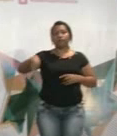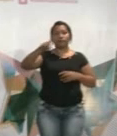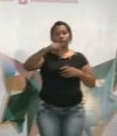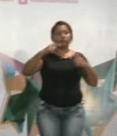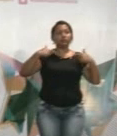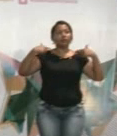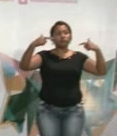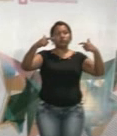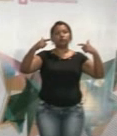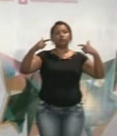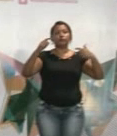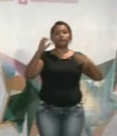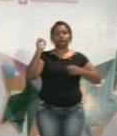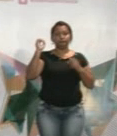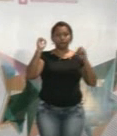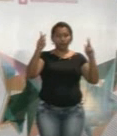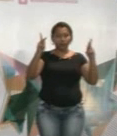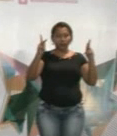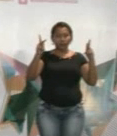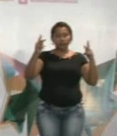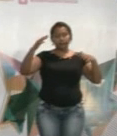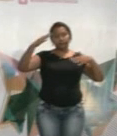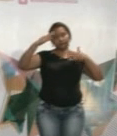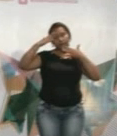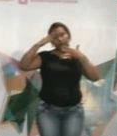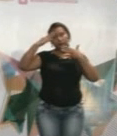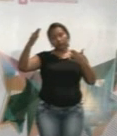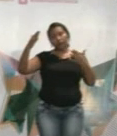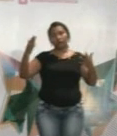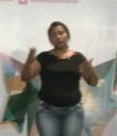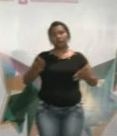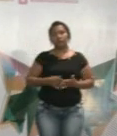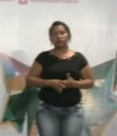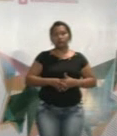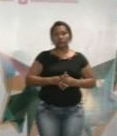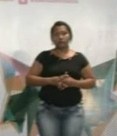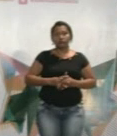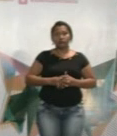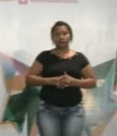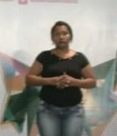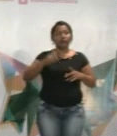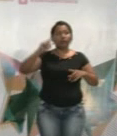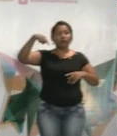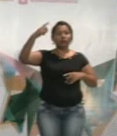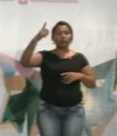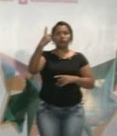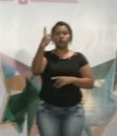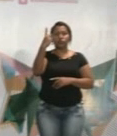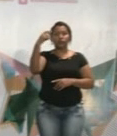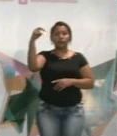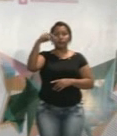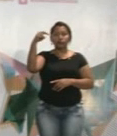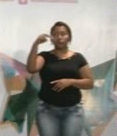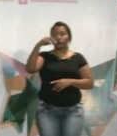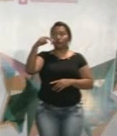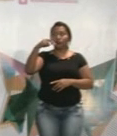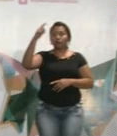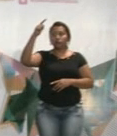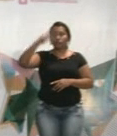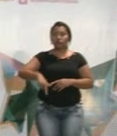seus objetivos, tá bom? Então fiquem com Deus, bom domingo e até o nosso próximo encontro. Dia 1º eu vou